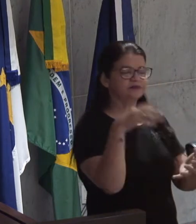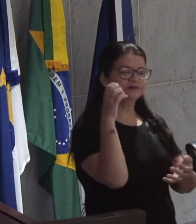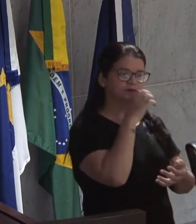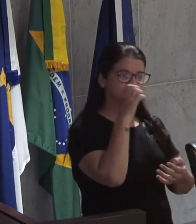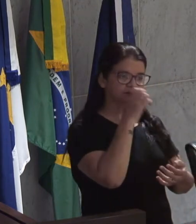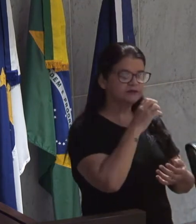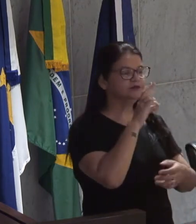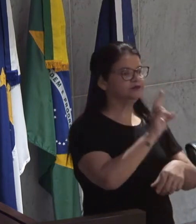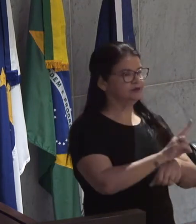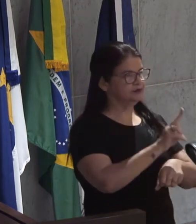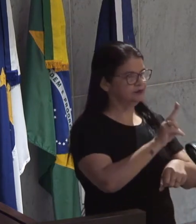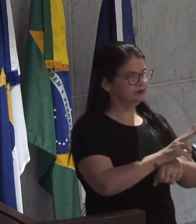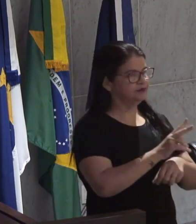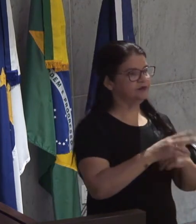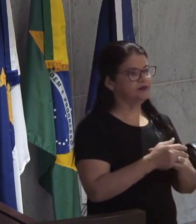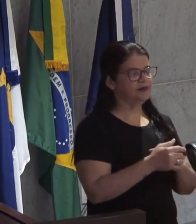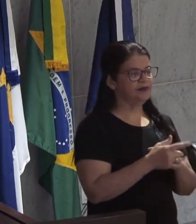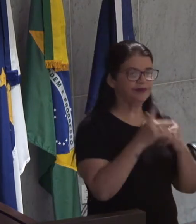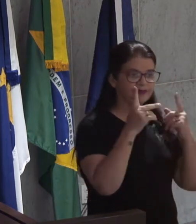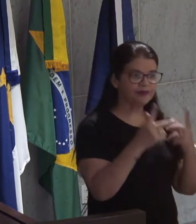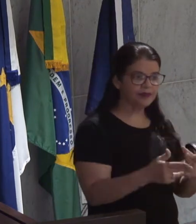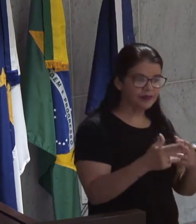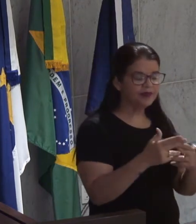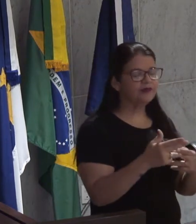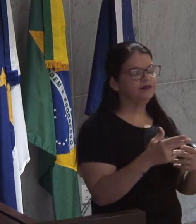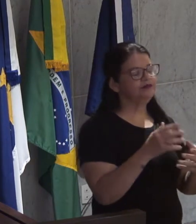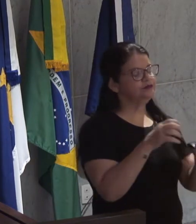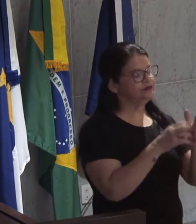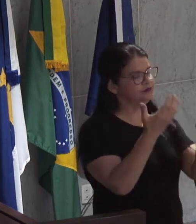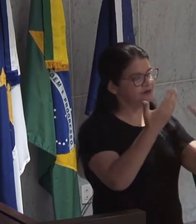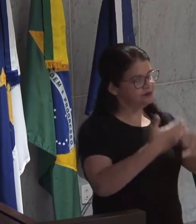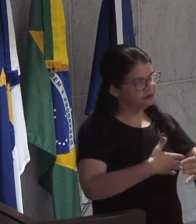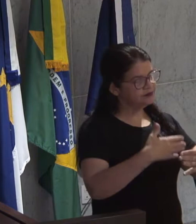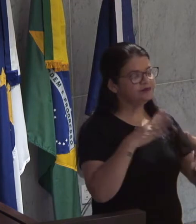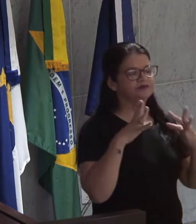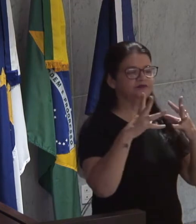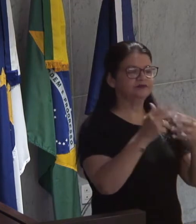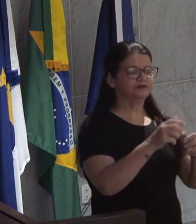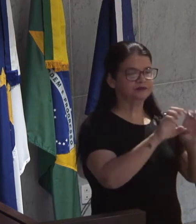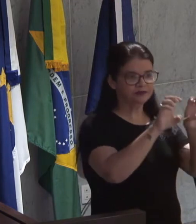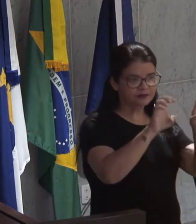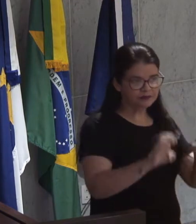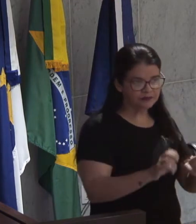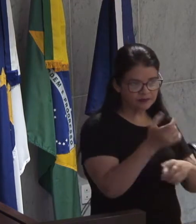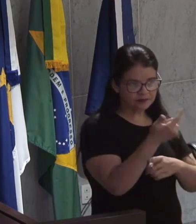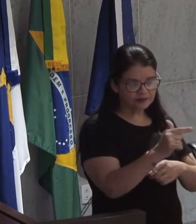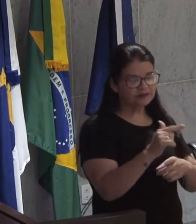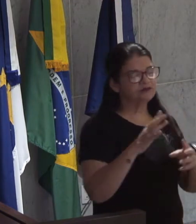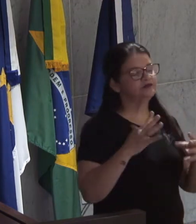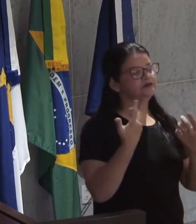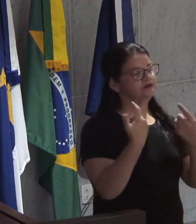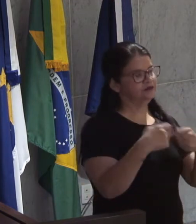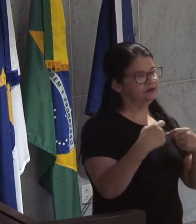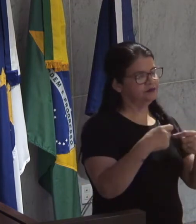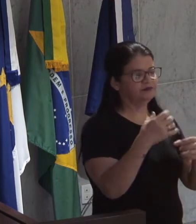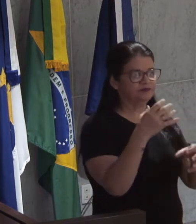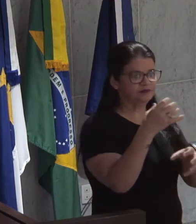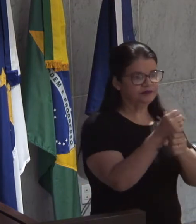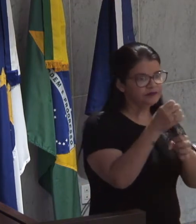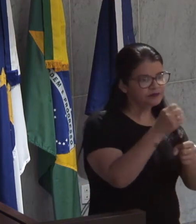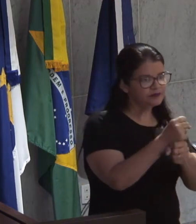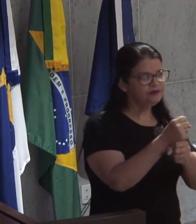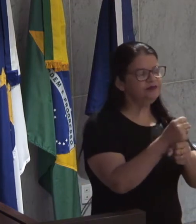emergencialmente cuidada. Com o concurso público, com toda a reestruturação necessária, com o